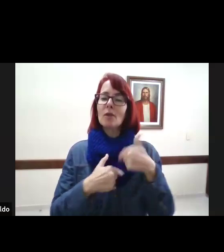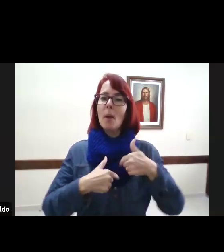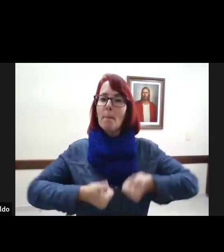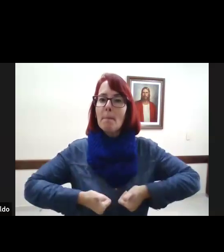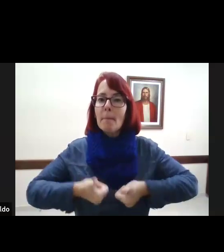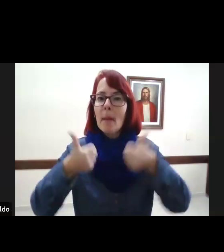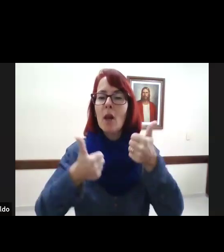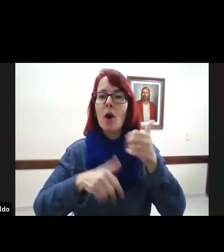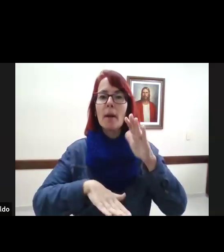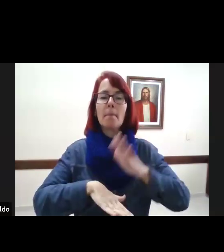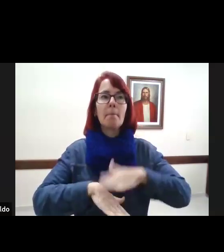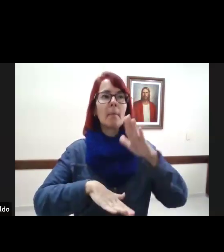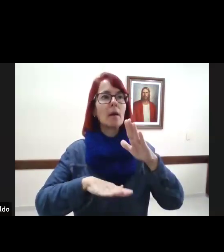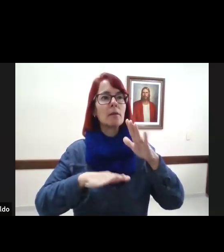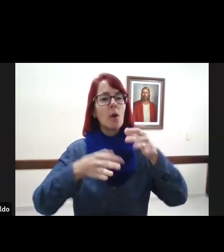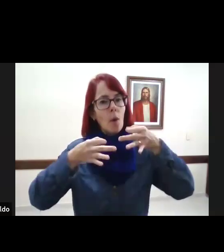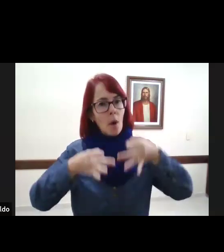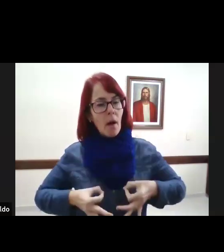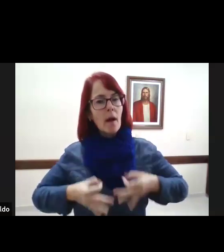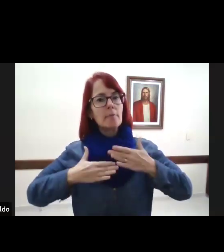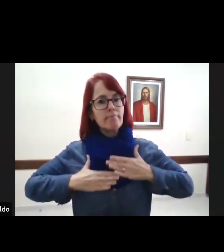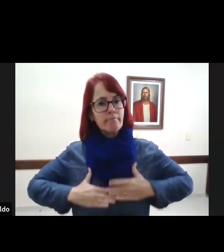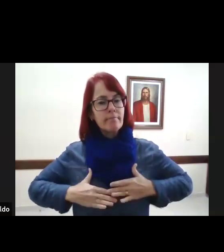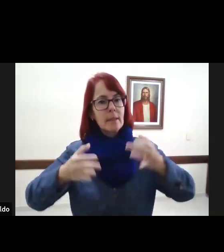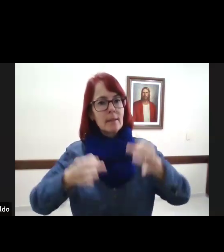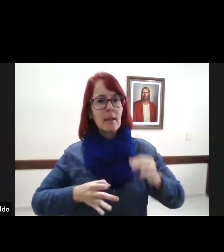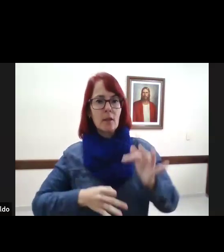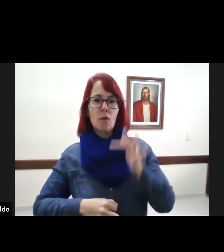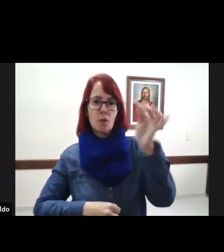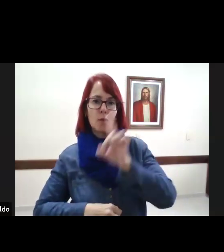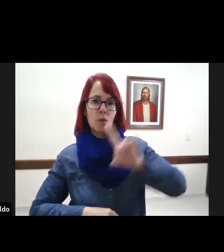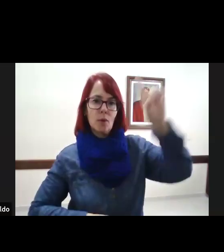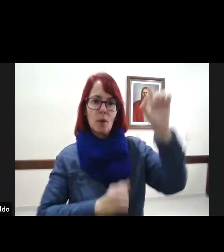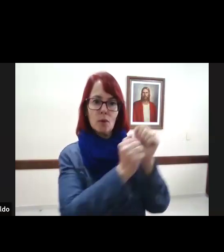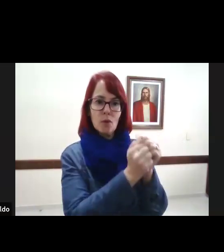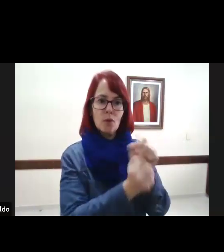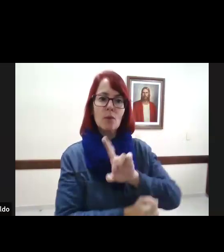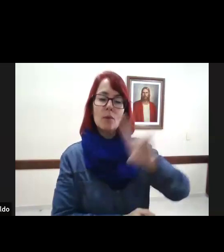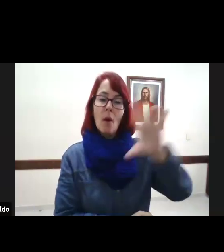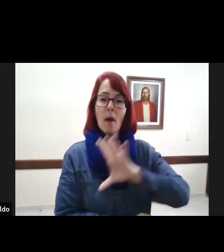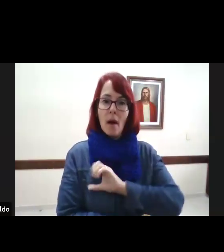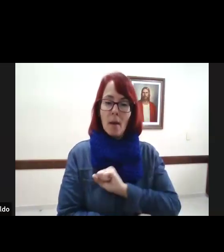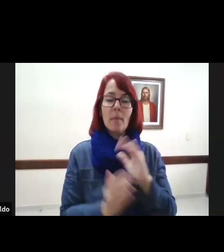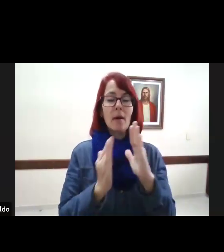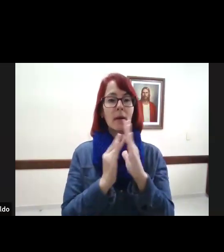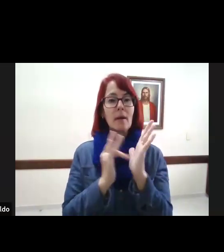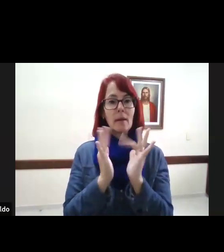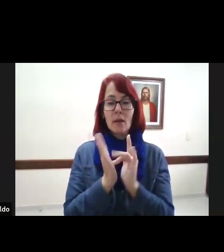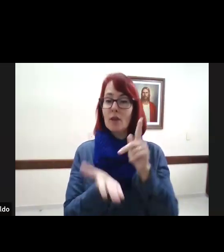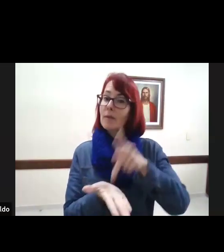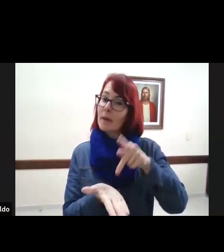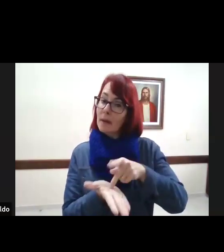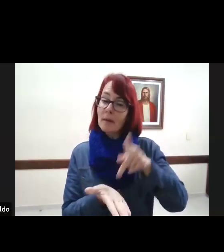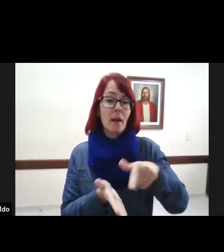mais digna de morar no reino do Pai Celestial. E eu sei que ele nos ama e que essa igreja é verdadeira e que é o único meio pelo qual a